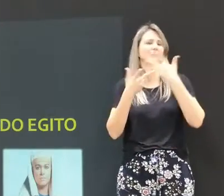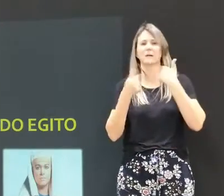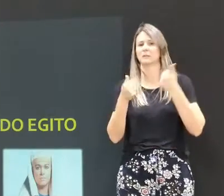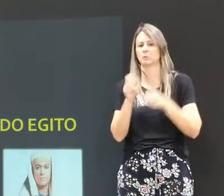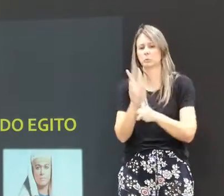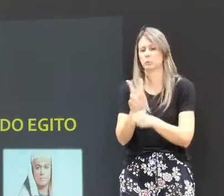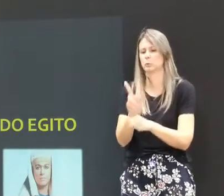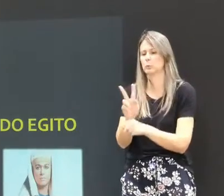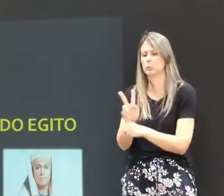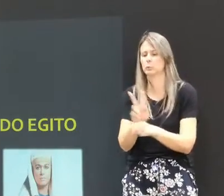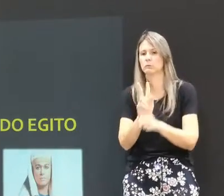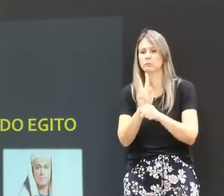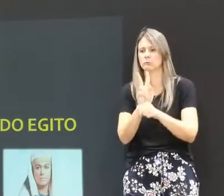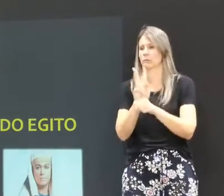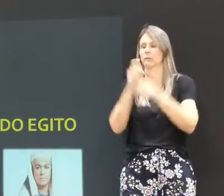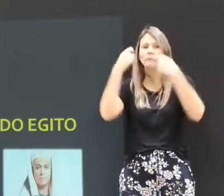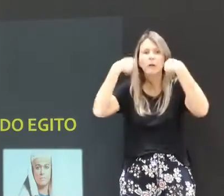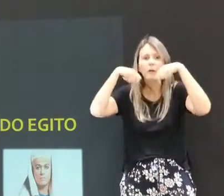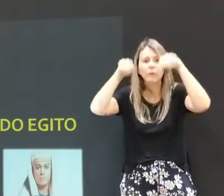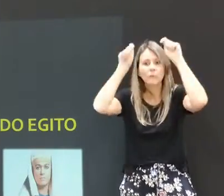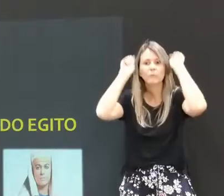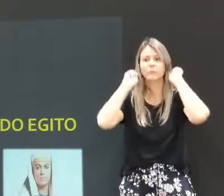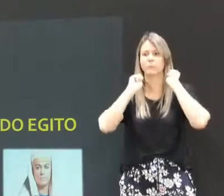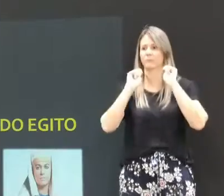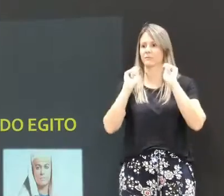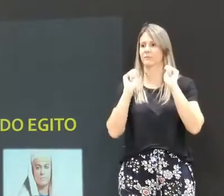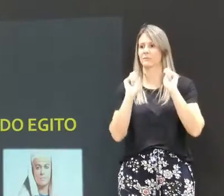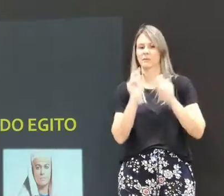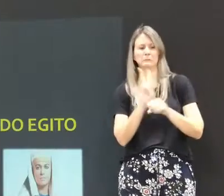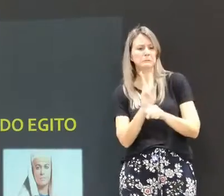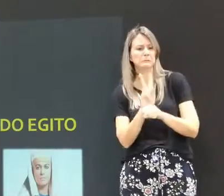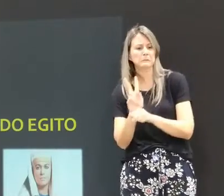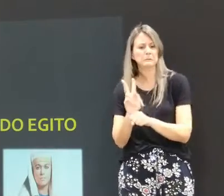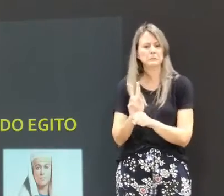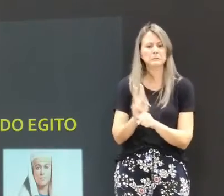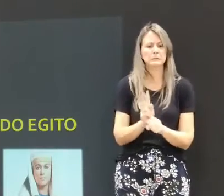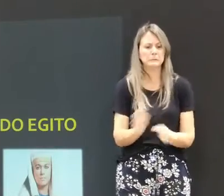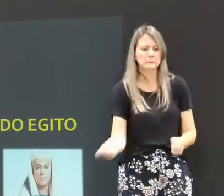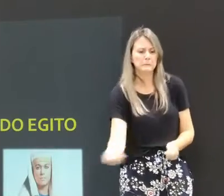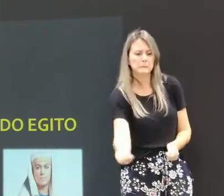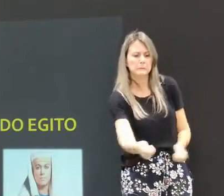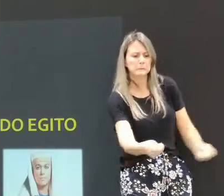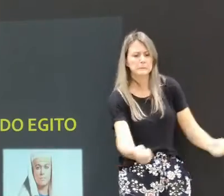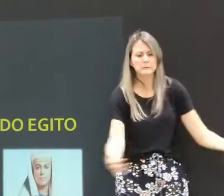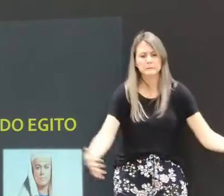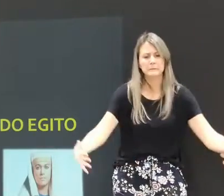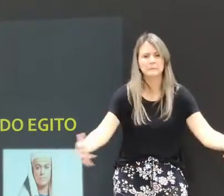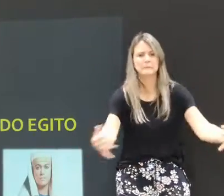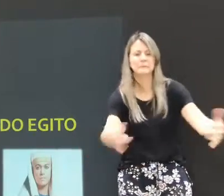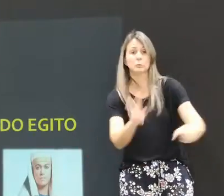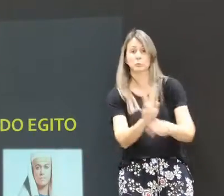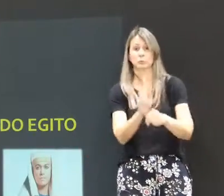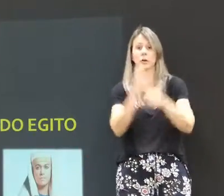Então, José é um rapaz, né, que cuidava também das ovelhas, né, ele trazia as ovelhas